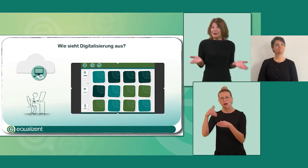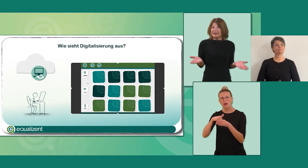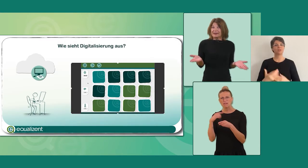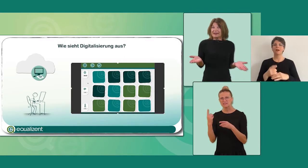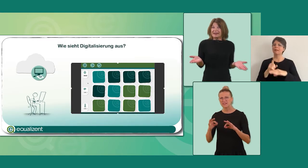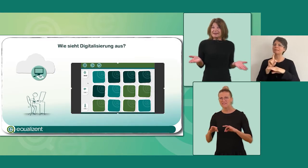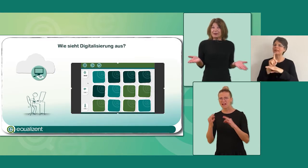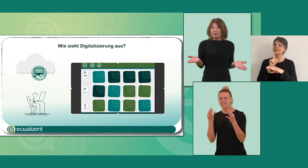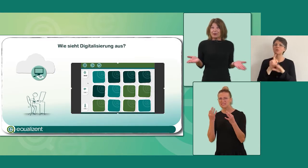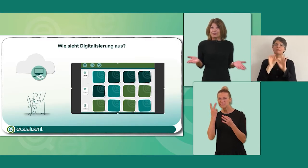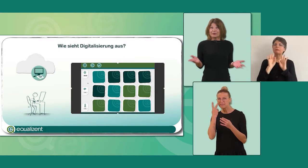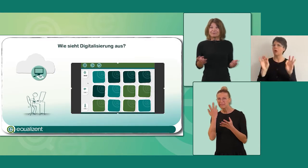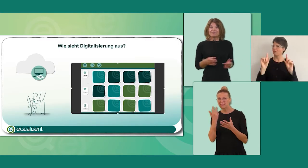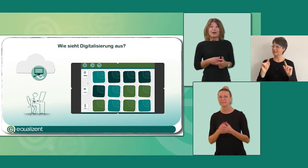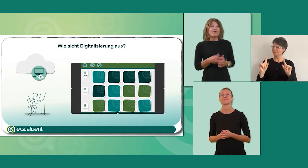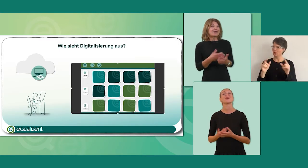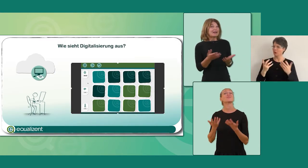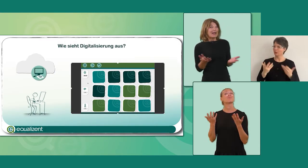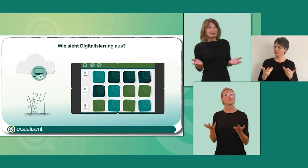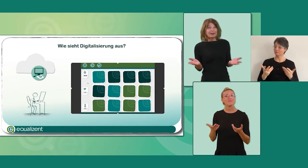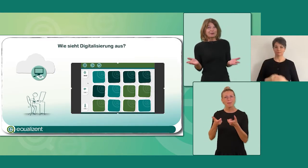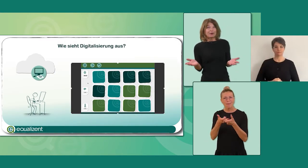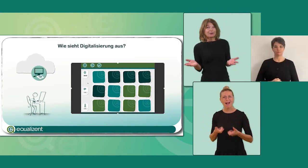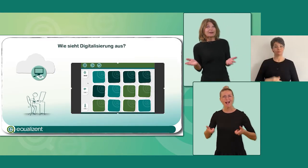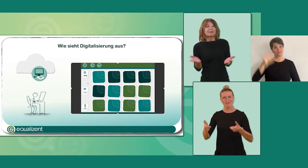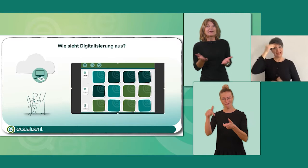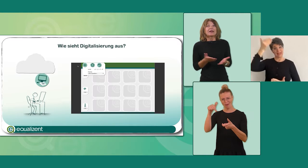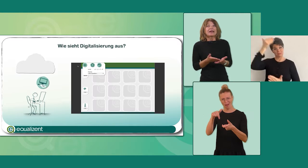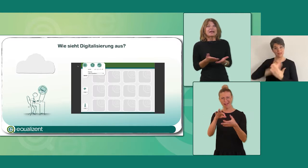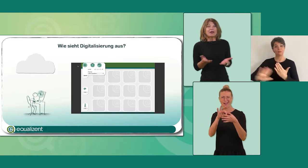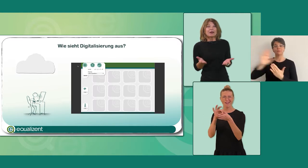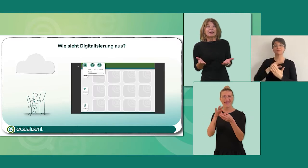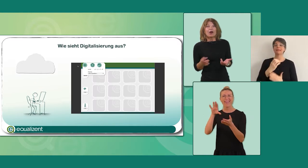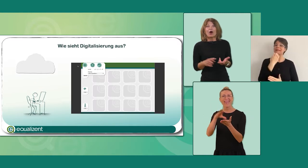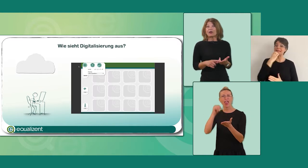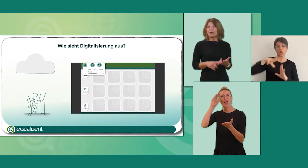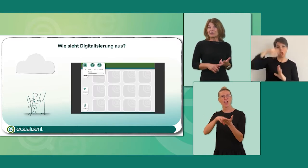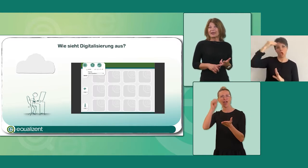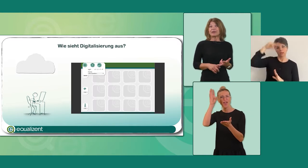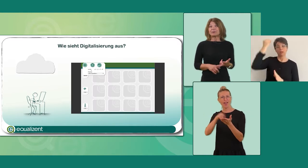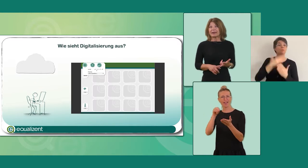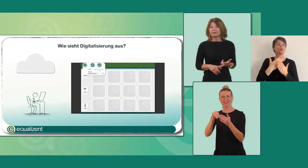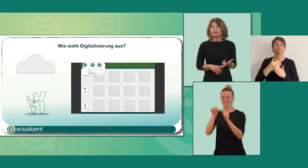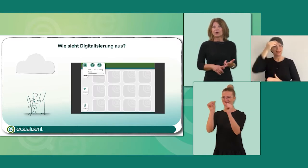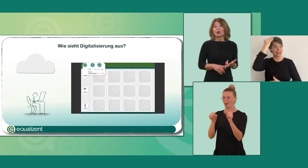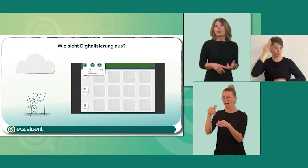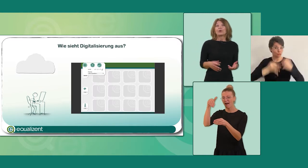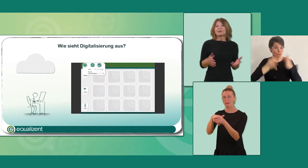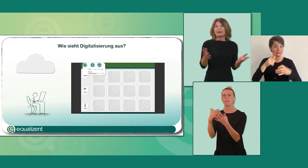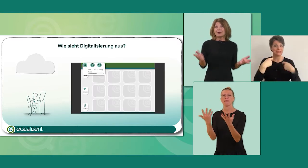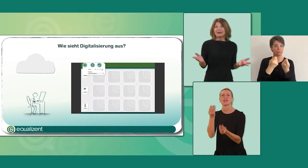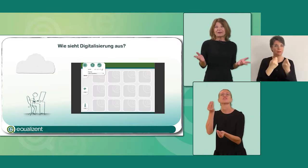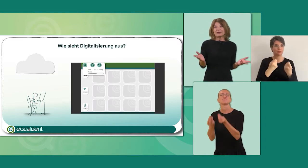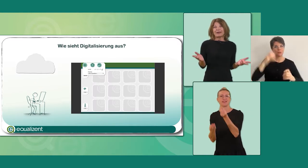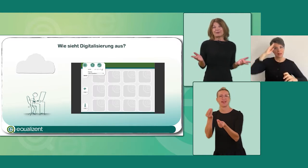Was bedeutet Digitalisierung bei uns? Auf einer Lernplattform gibt es E-Learning auch in Form von Lernspielen.